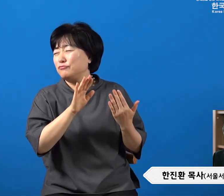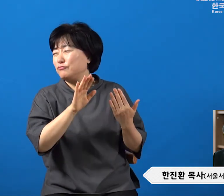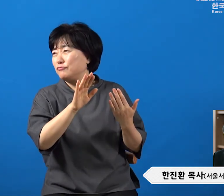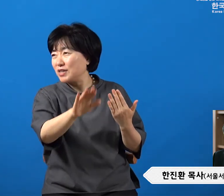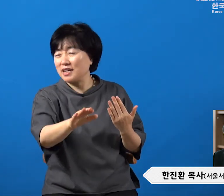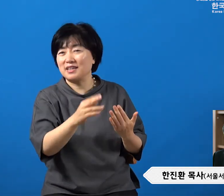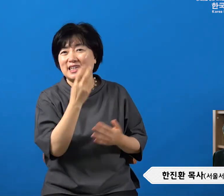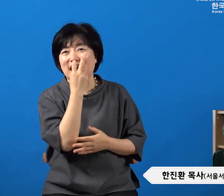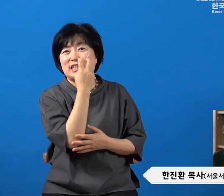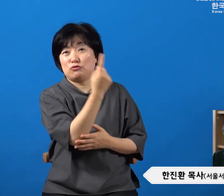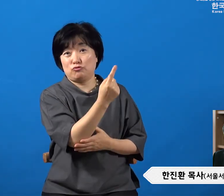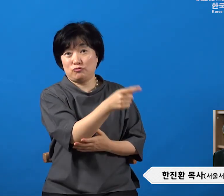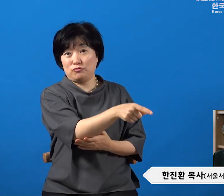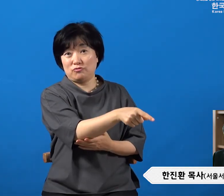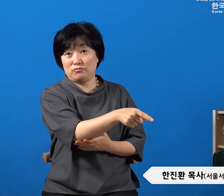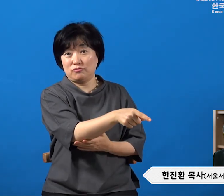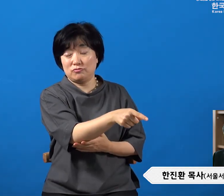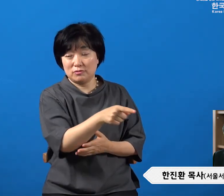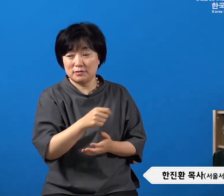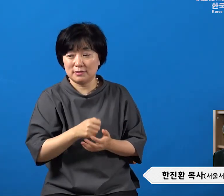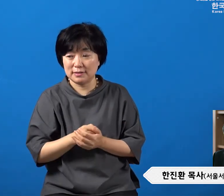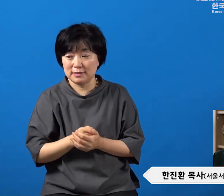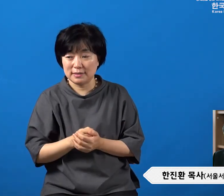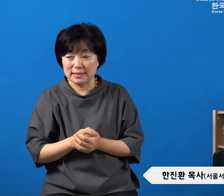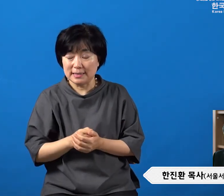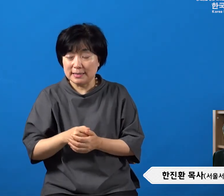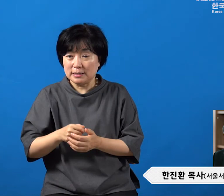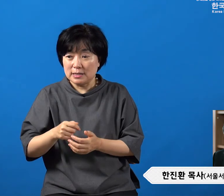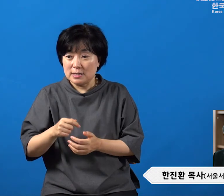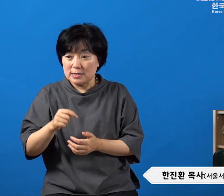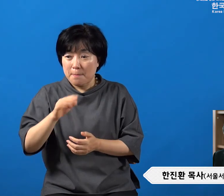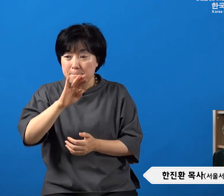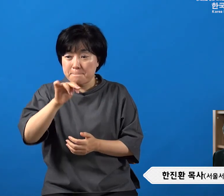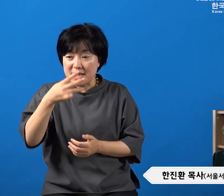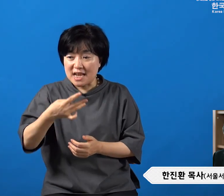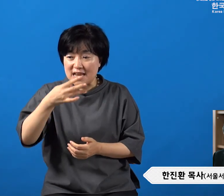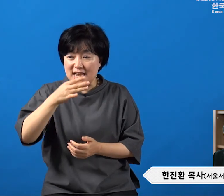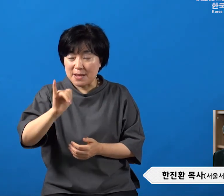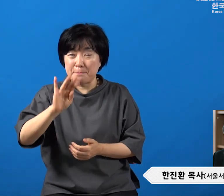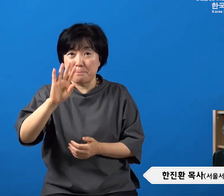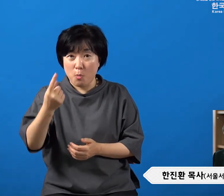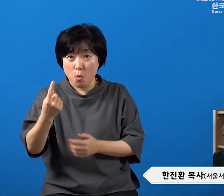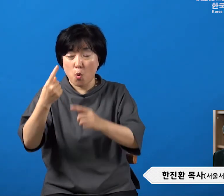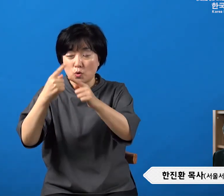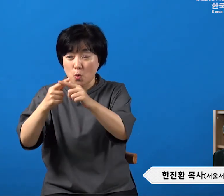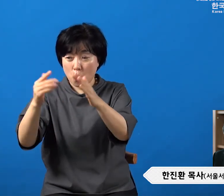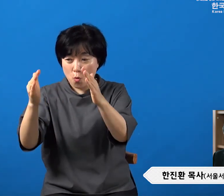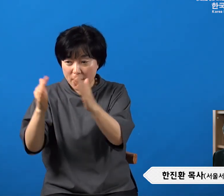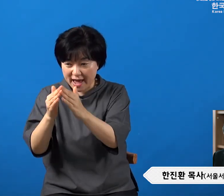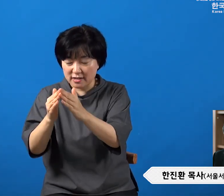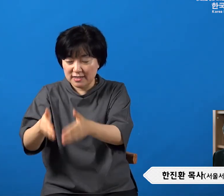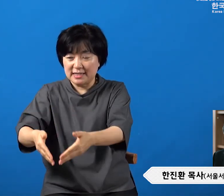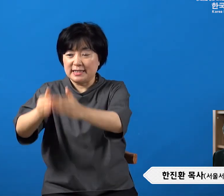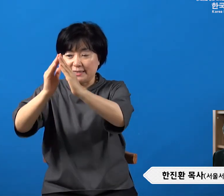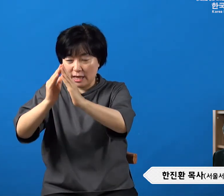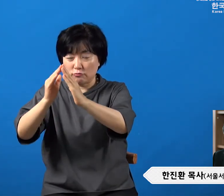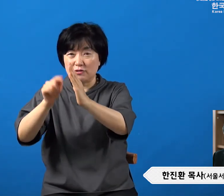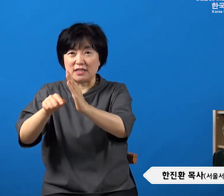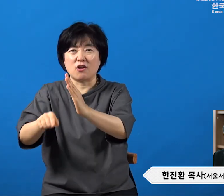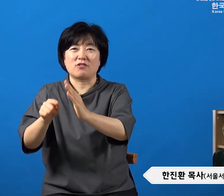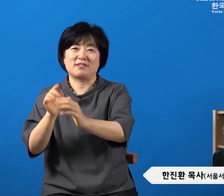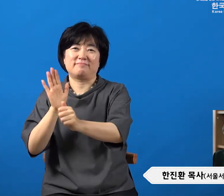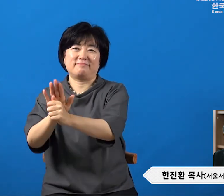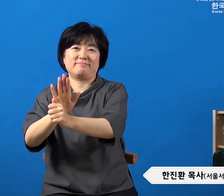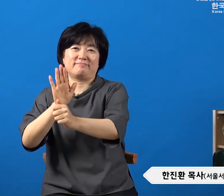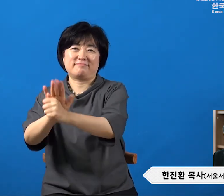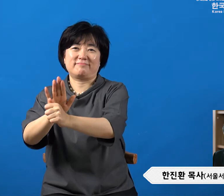훗날에 그 간수의 가정은 개척된 빌립보 교회를 든든히 떠받치는 교회의 아주 기둥 같은 그런